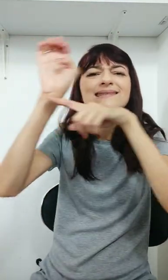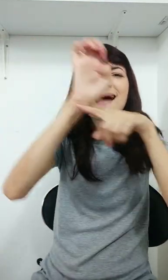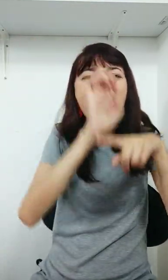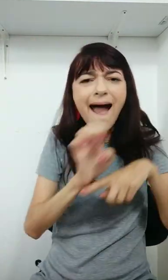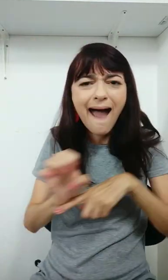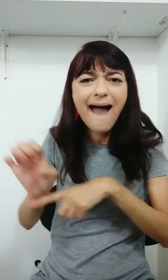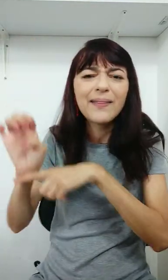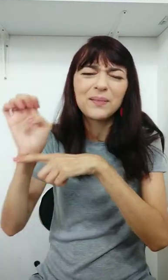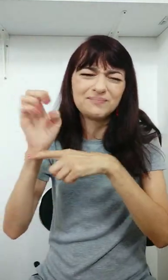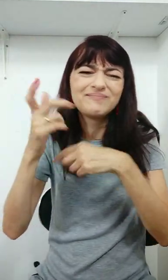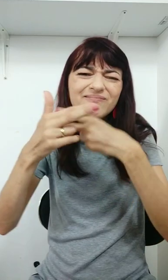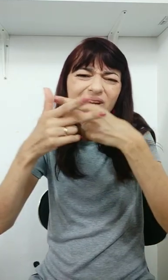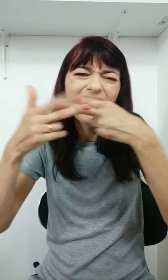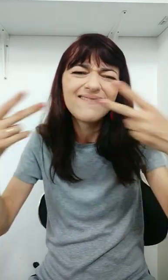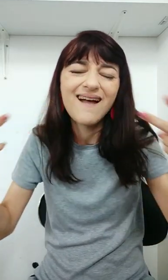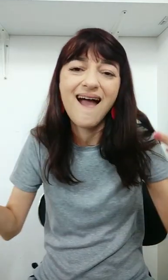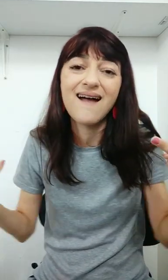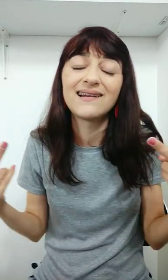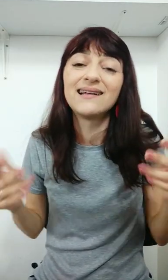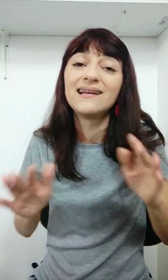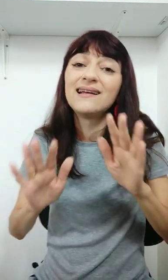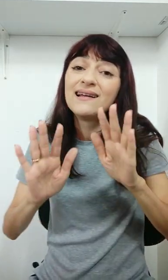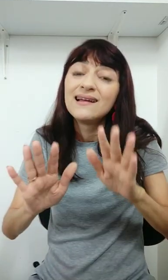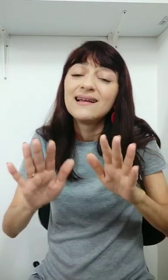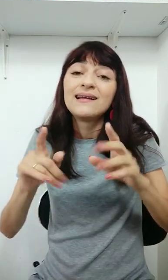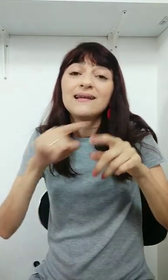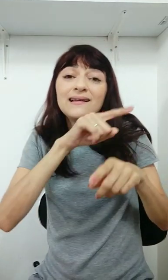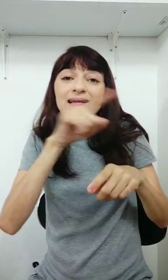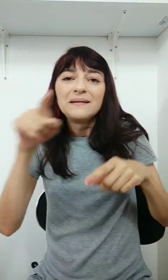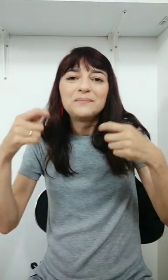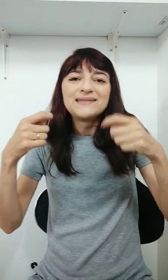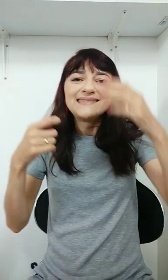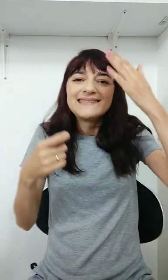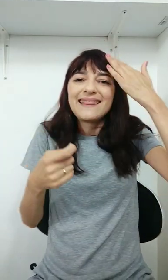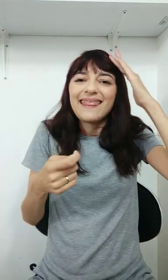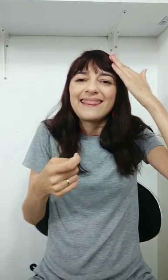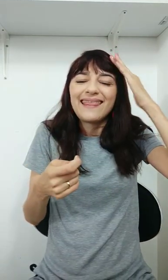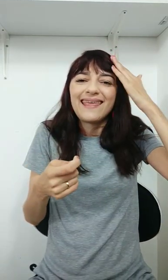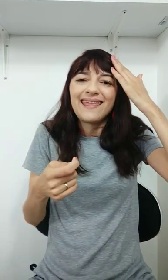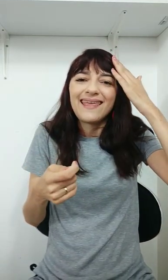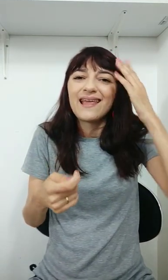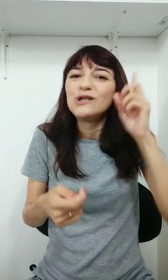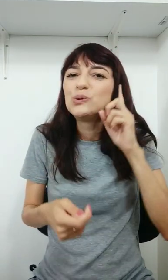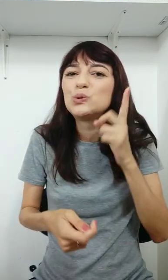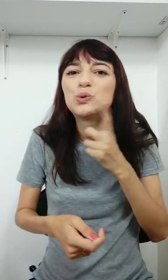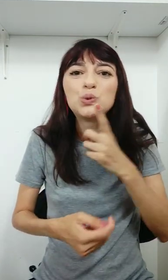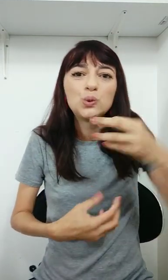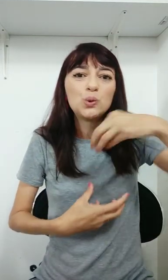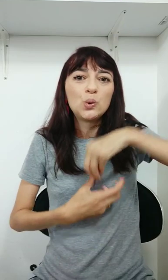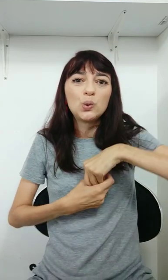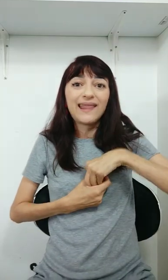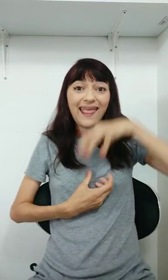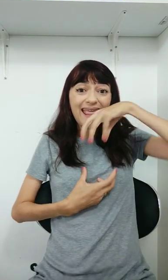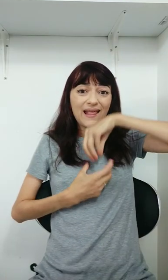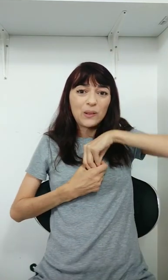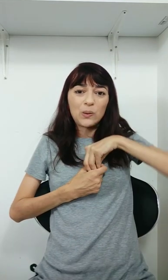na cultura brasileira. Então, esse tipo de coisa não será influenciado diretamente ali pela cultura surda. Tá? Tem algumas coisas que